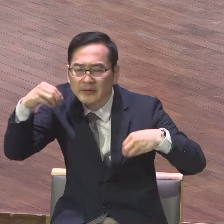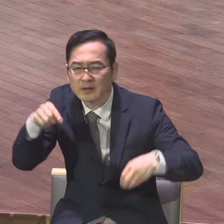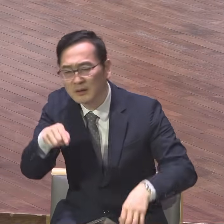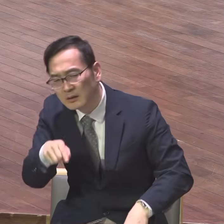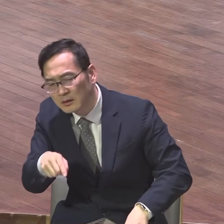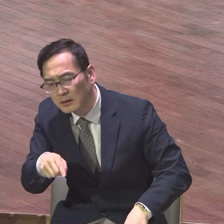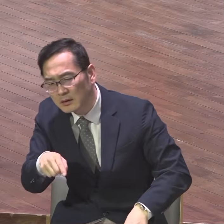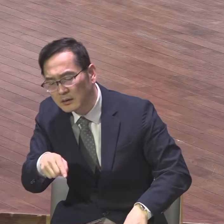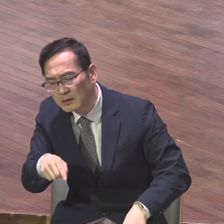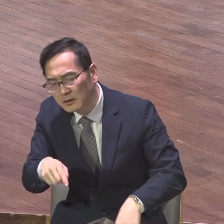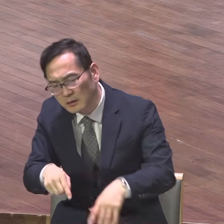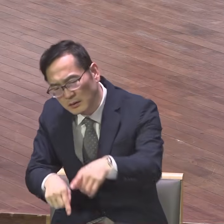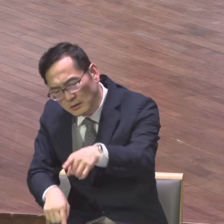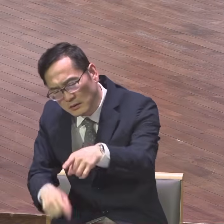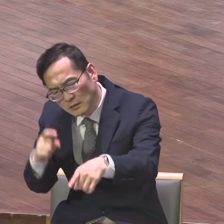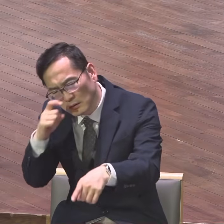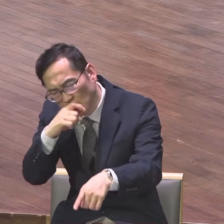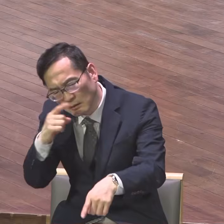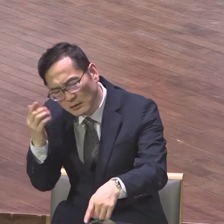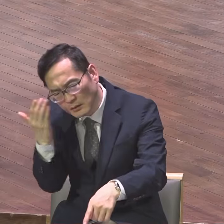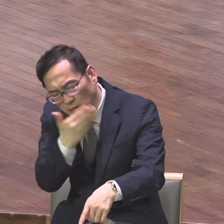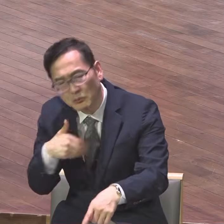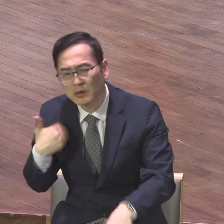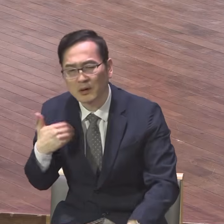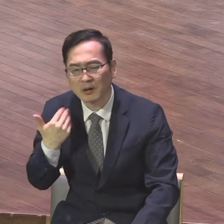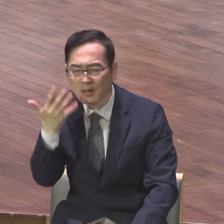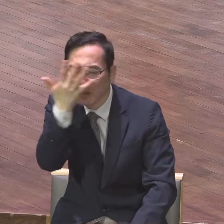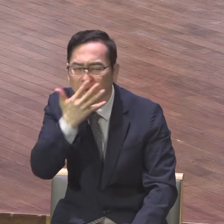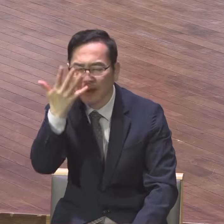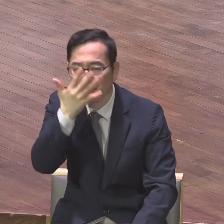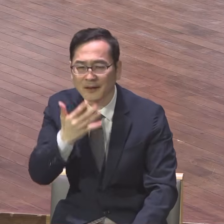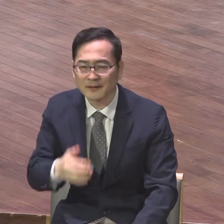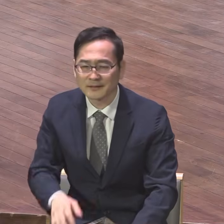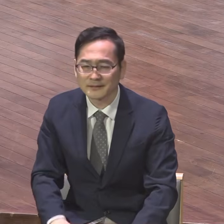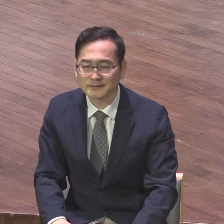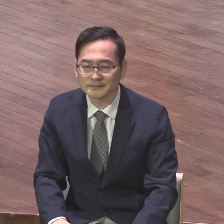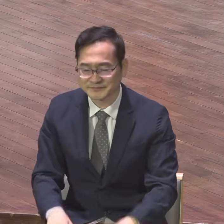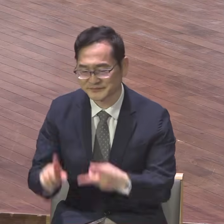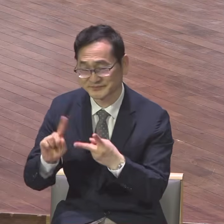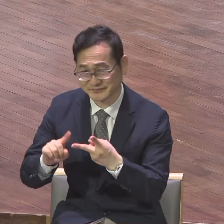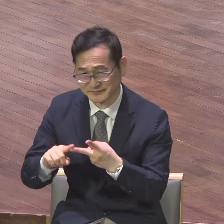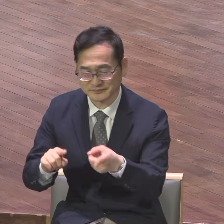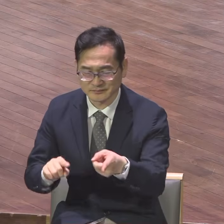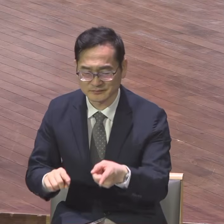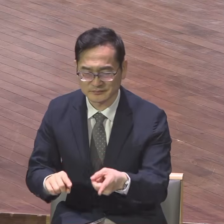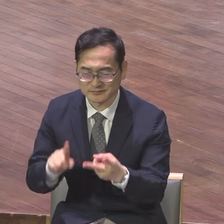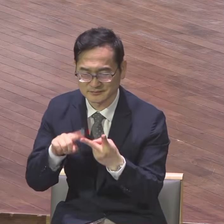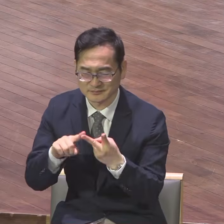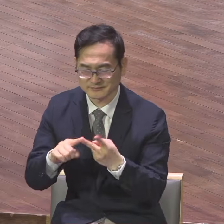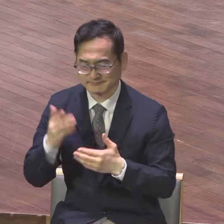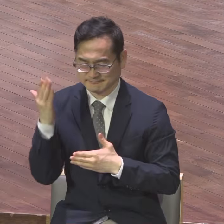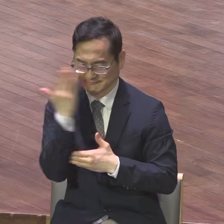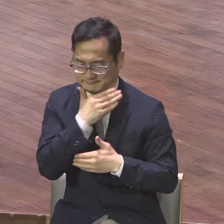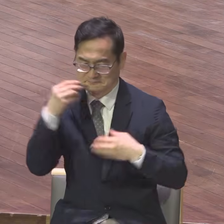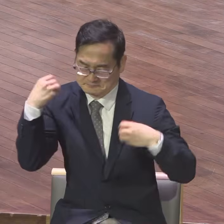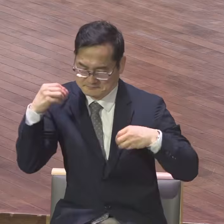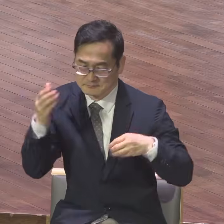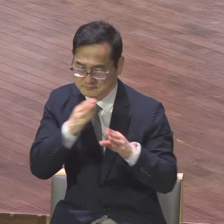바울은 이런 사람들의 배후에는 분명히 미혹하는 영과 귀신의 가르침이 있다고 강조하고